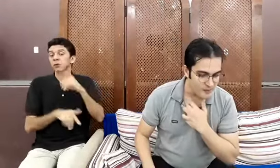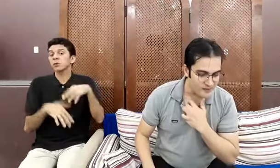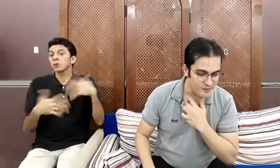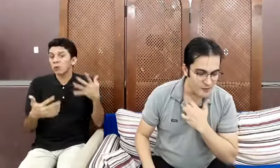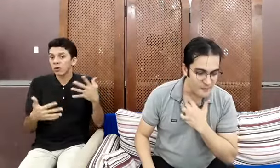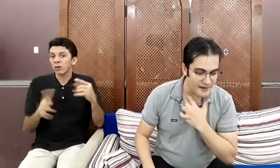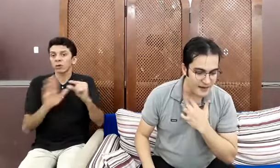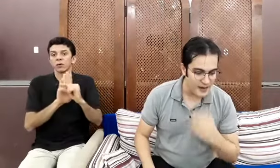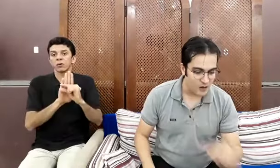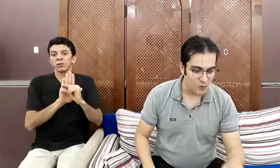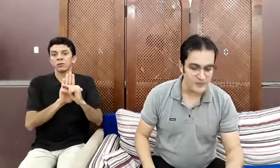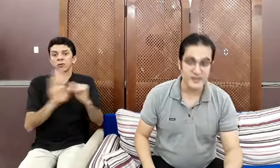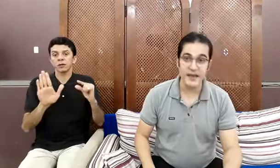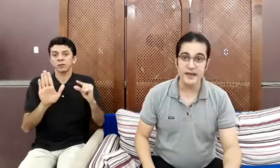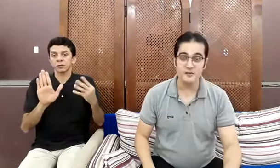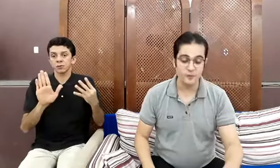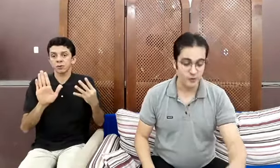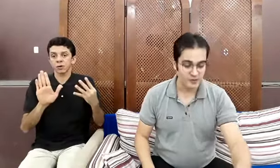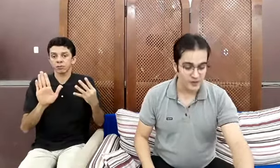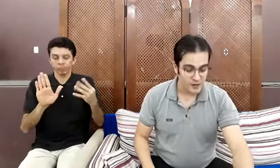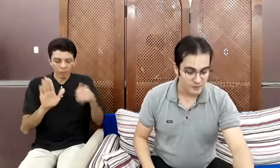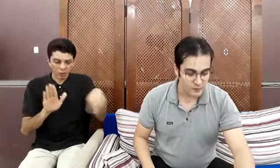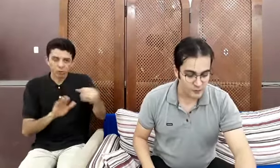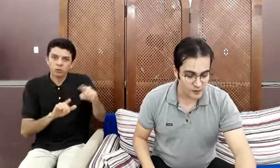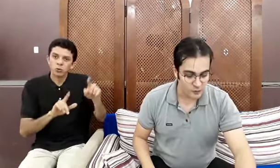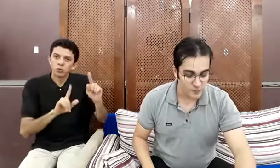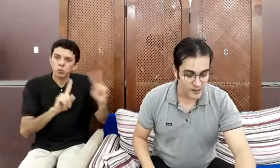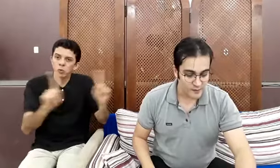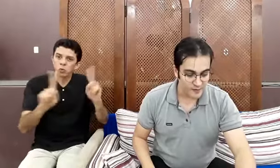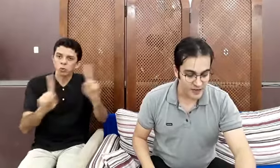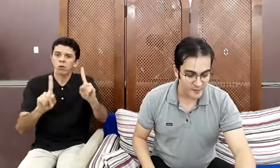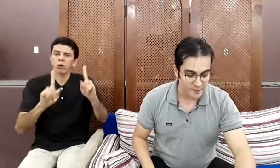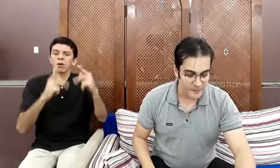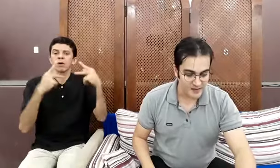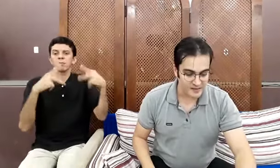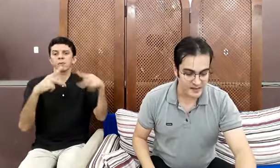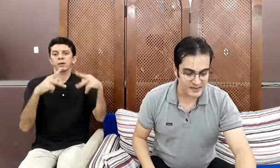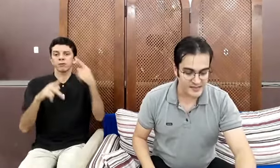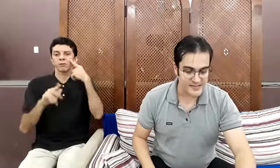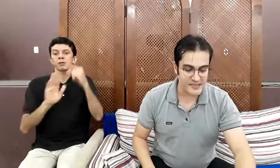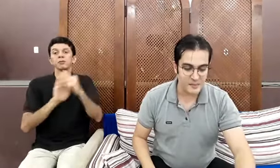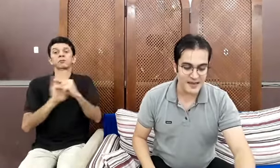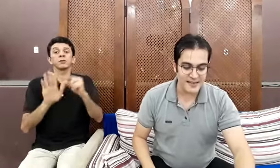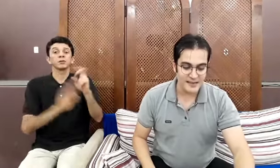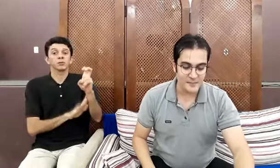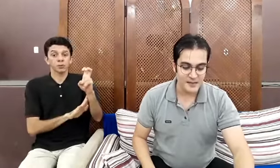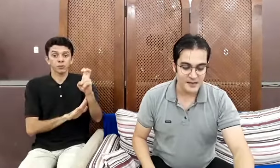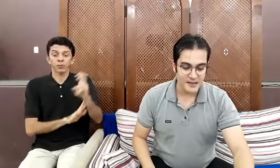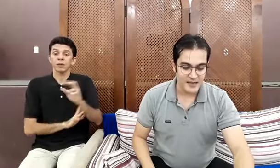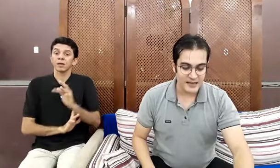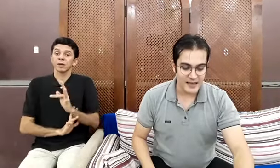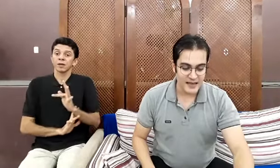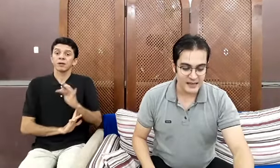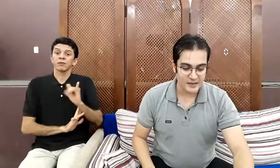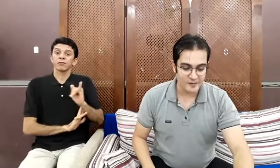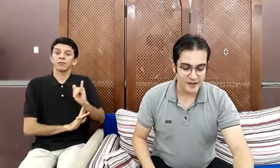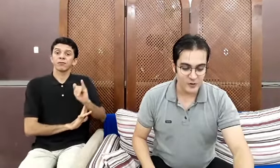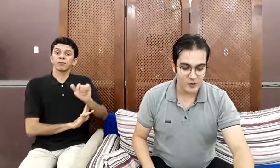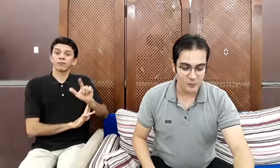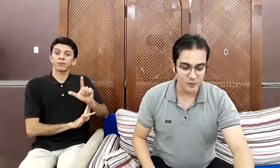eles começavam a pregar onde quer que eles fossem. Verso 5, Filipe foi para a cidade de Samaria e